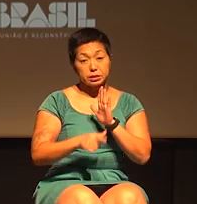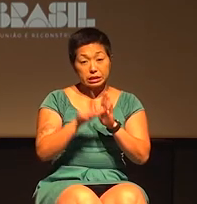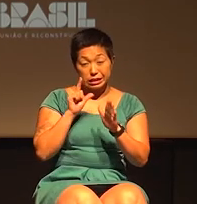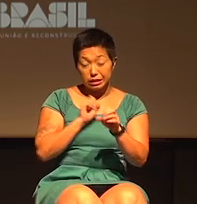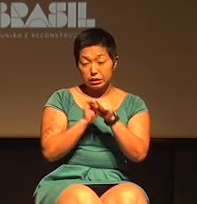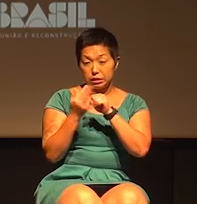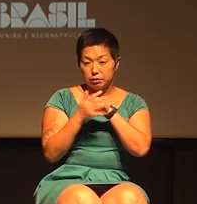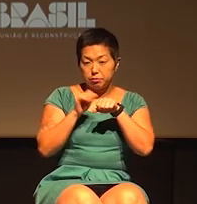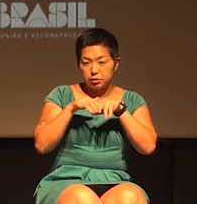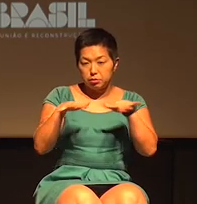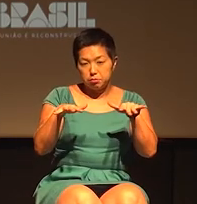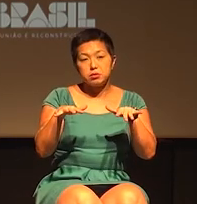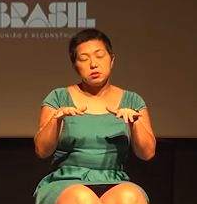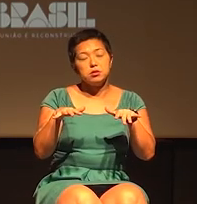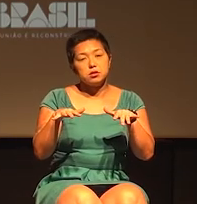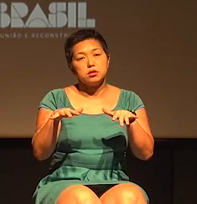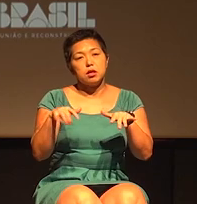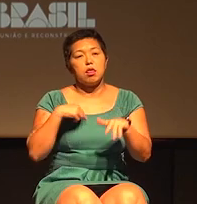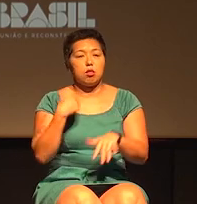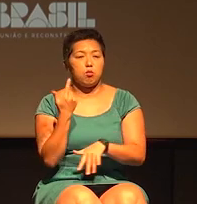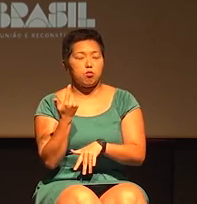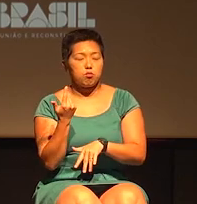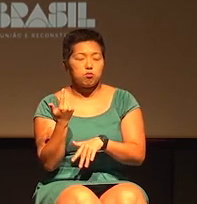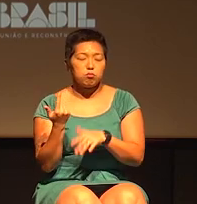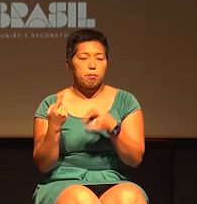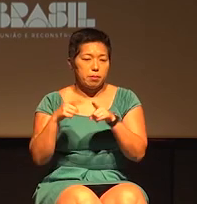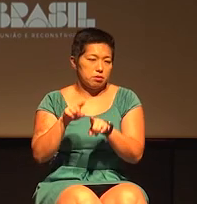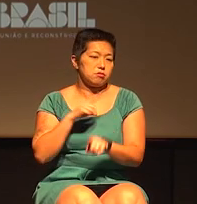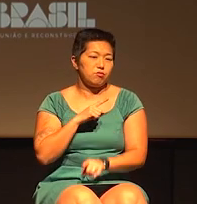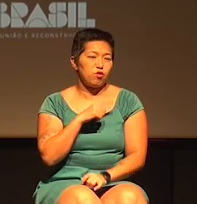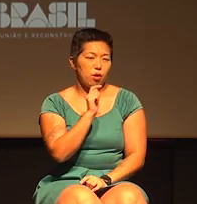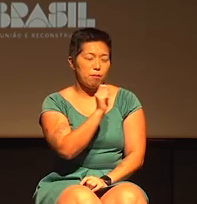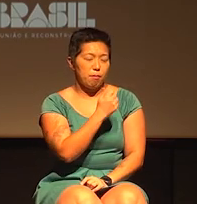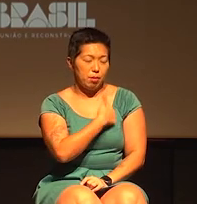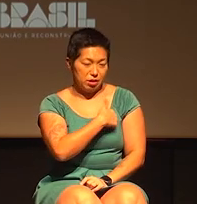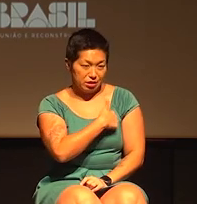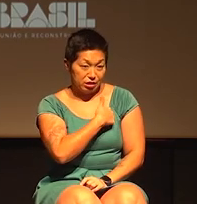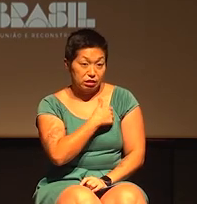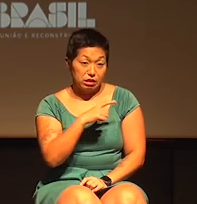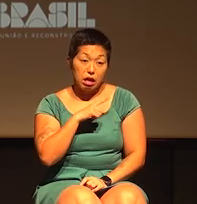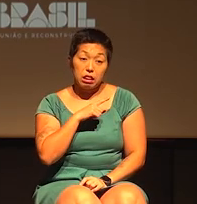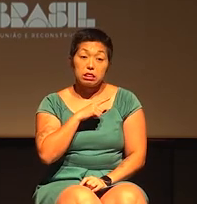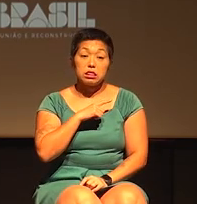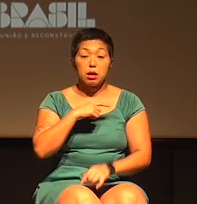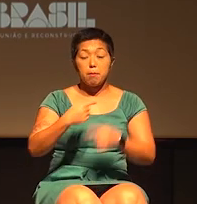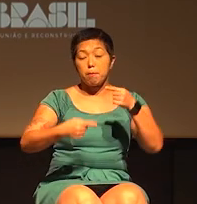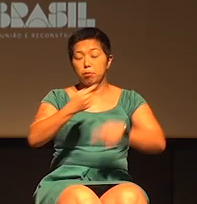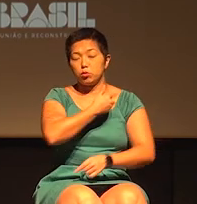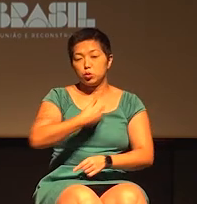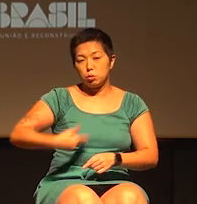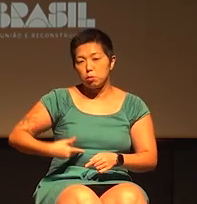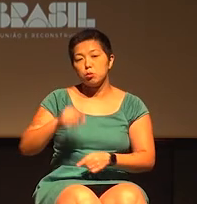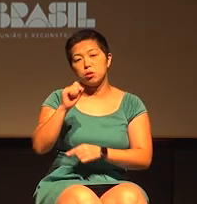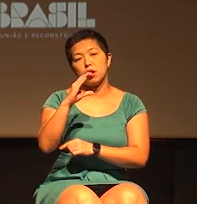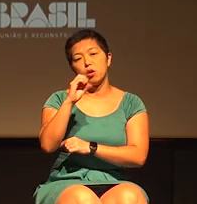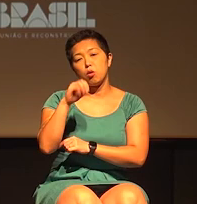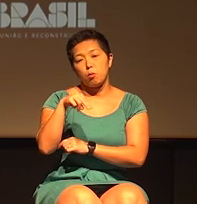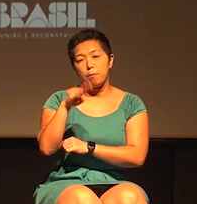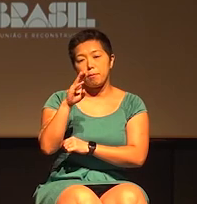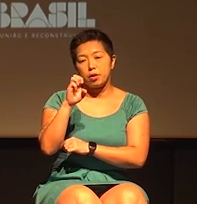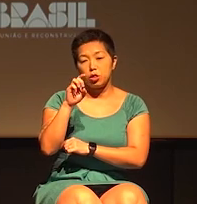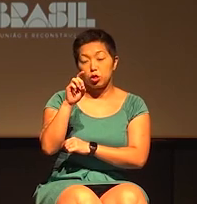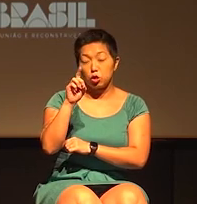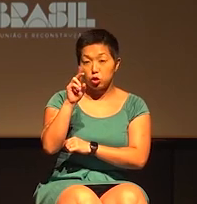da pandemia um companheiro nosso foi pra Argentina e lá tem uma política pública que são os comedouros e isso é uma política